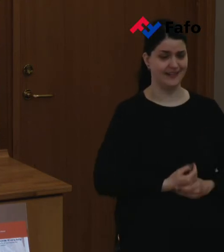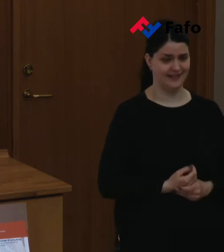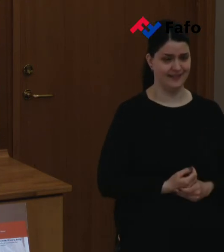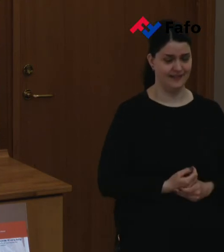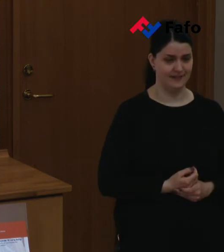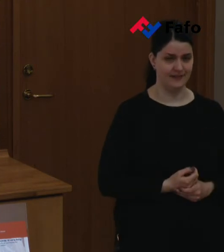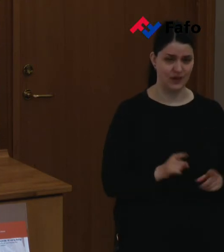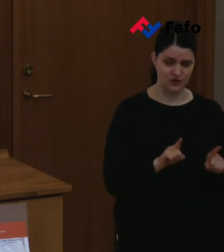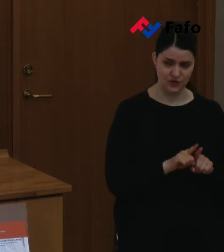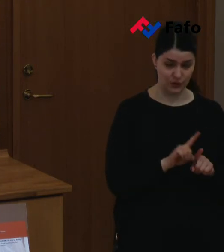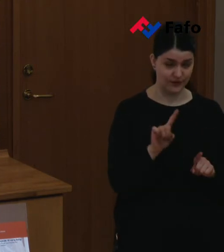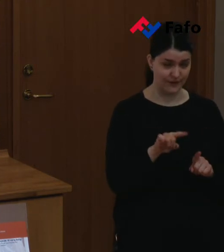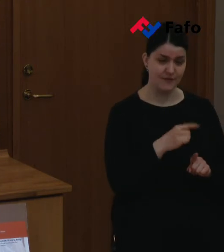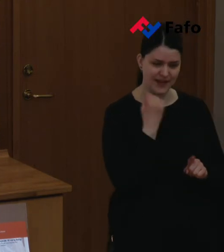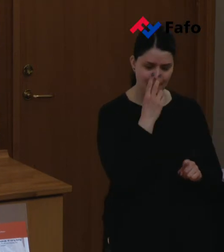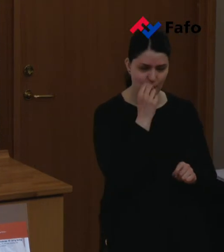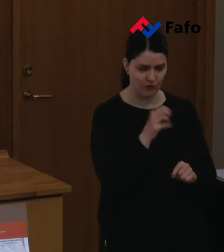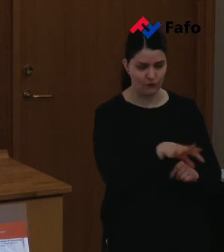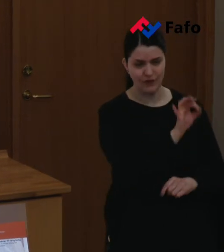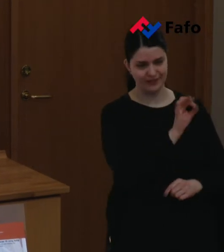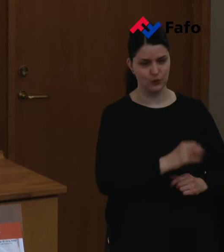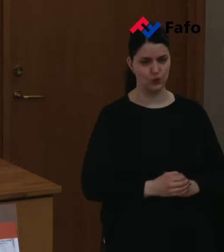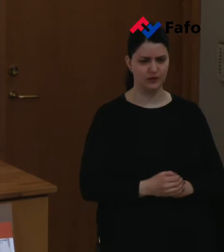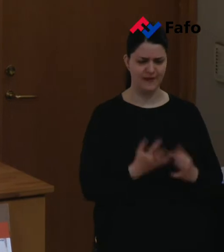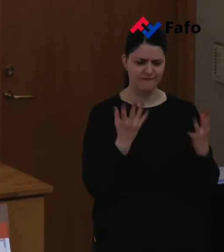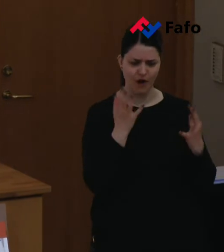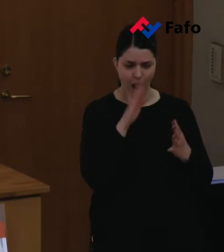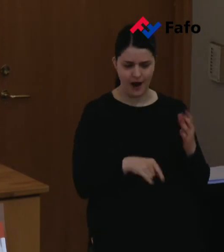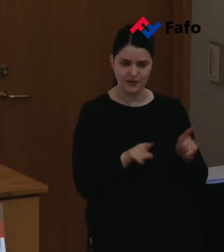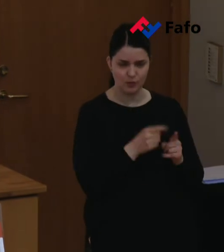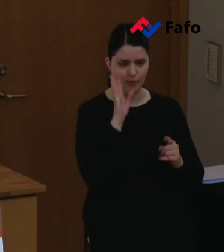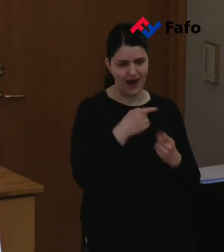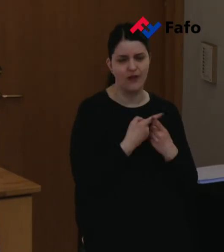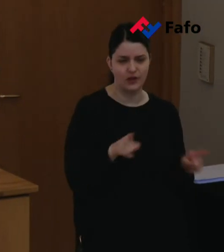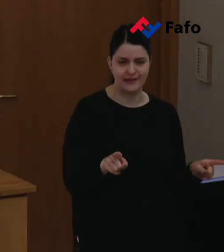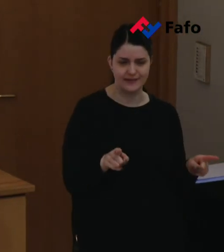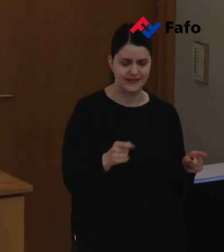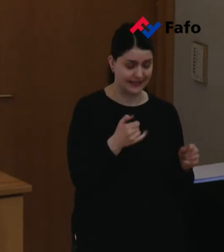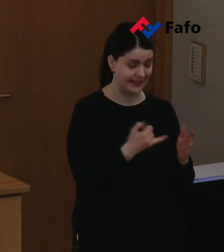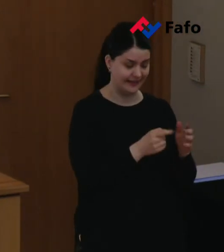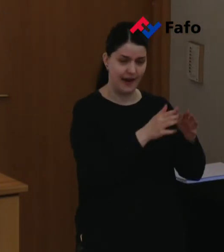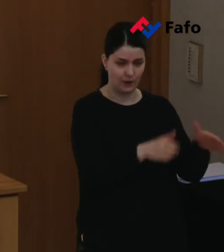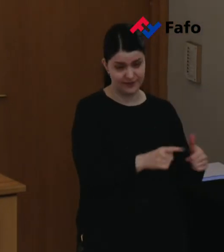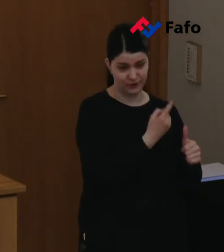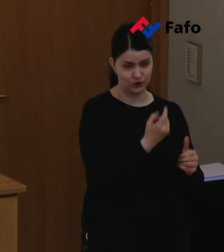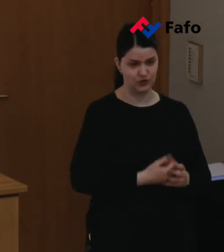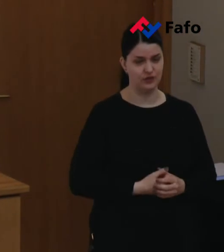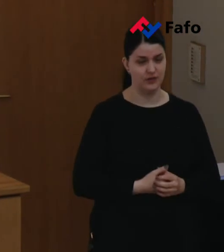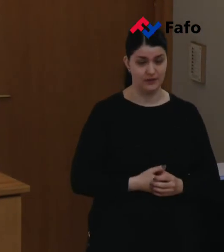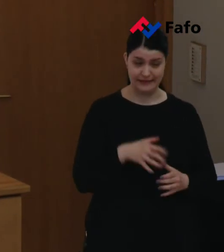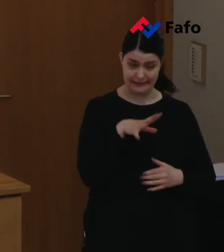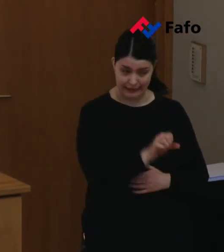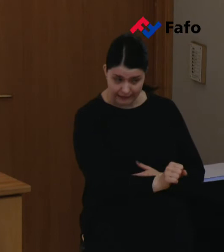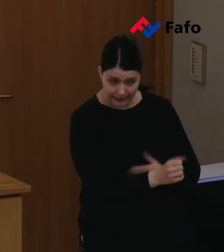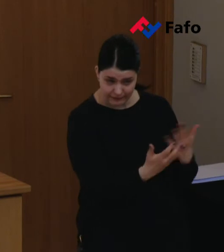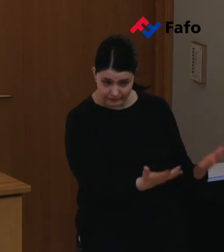Og som vi faktisk ute etter å finne ut, fordi at hva det som annerledes i Housing First? Det